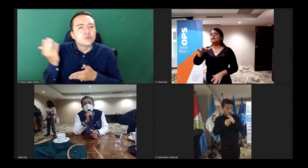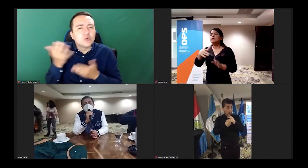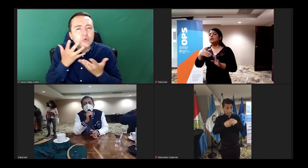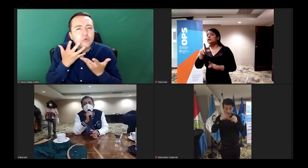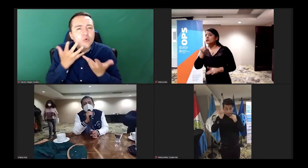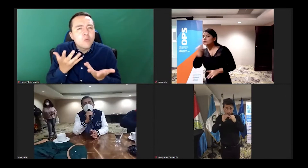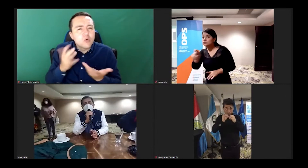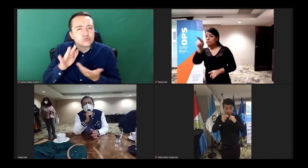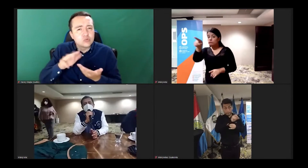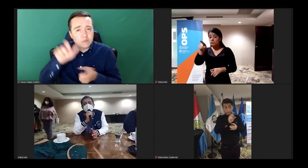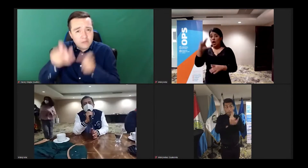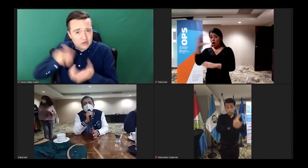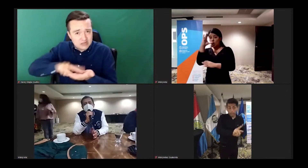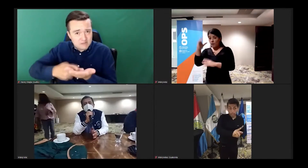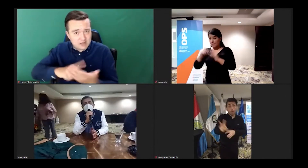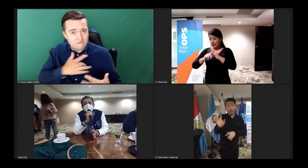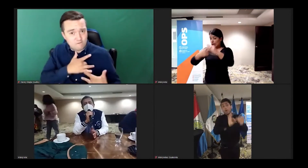intérpretes voluntarios o